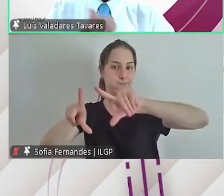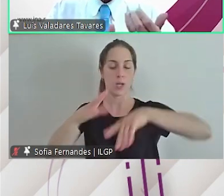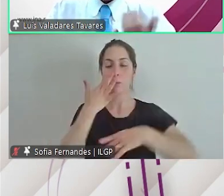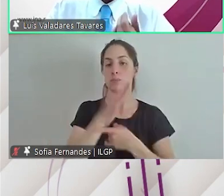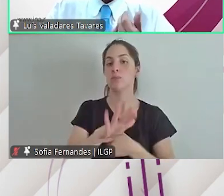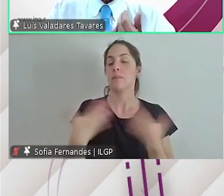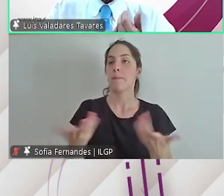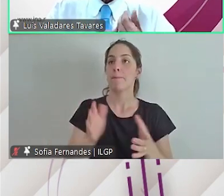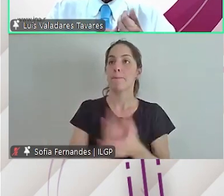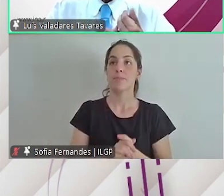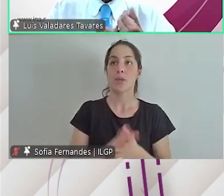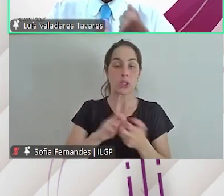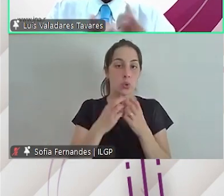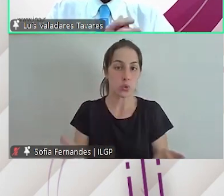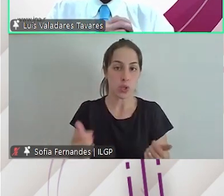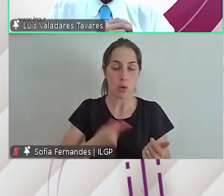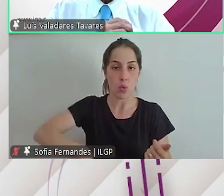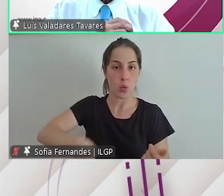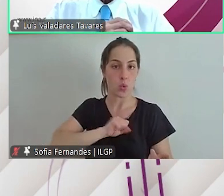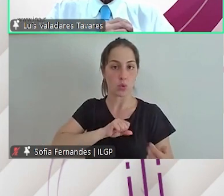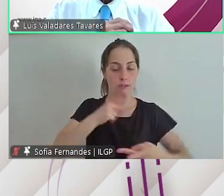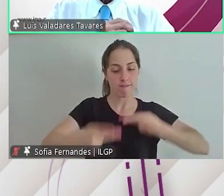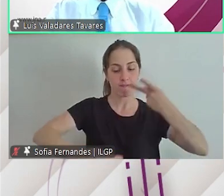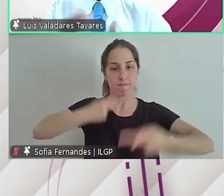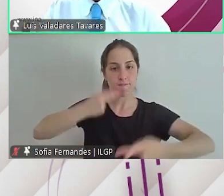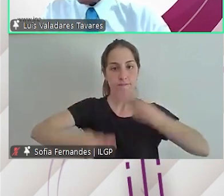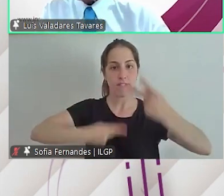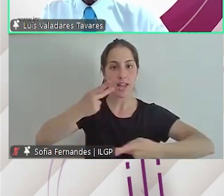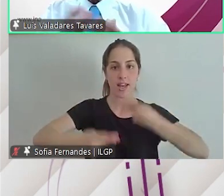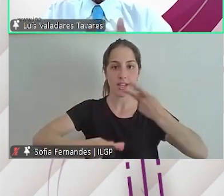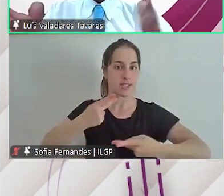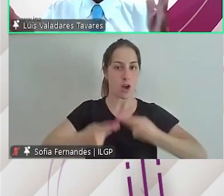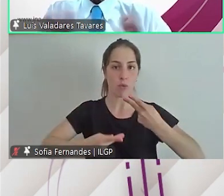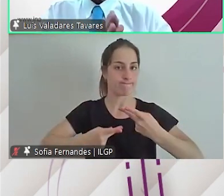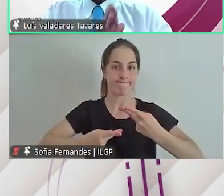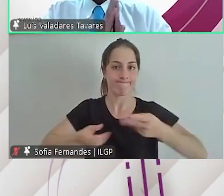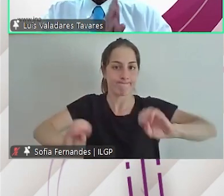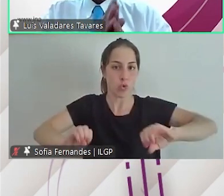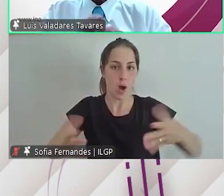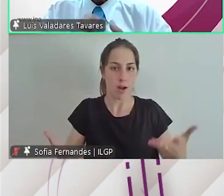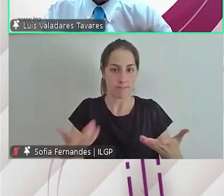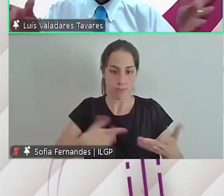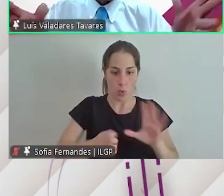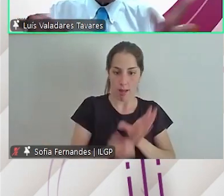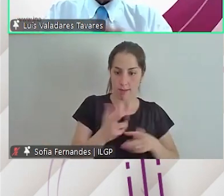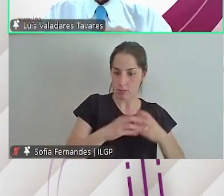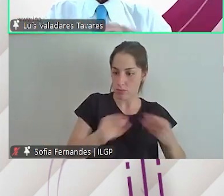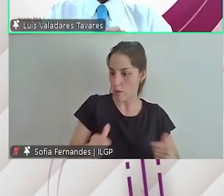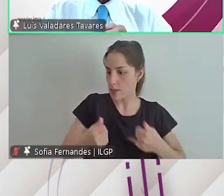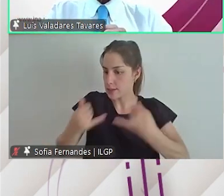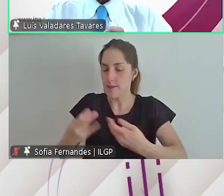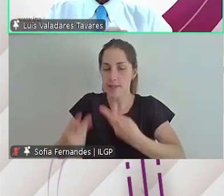tiveram por base uma avaliação. Por exemplo, quando, infelizmente, como sabem, houve um período em que o